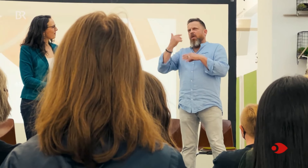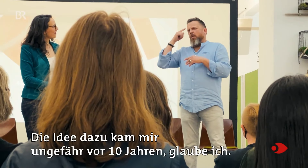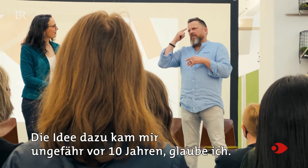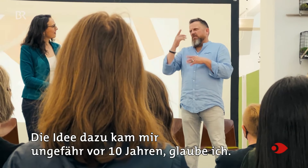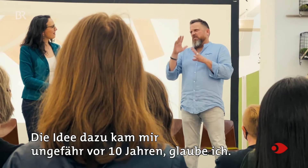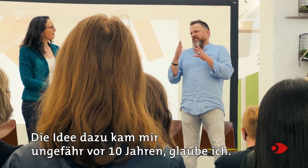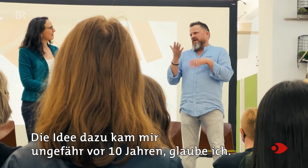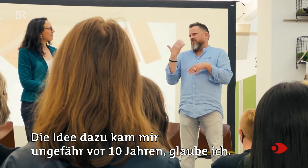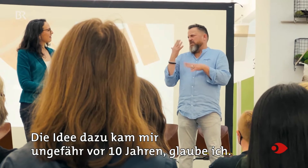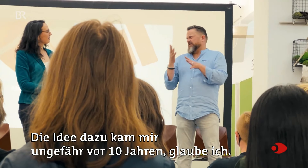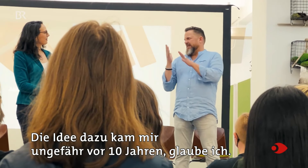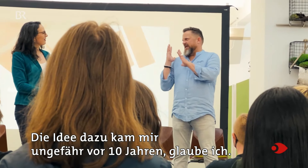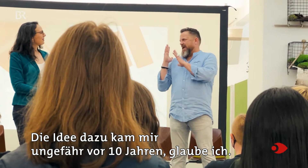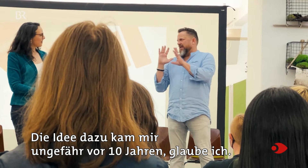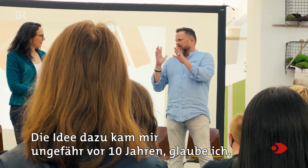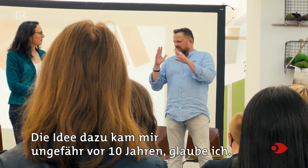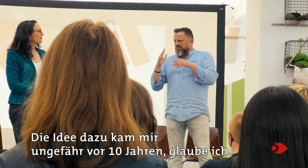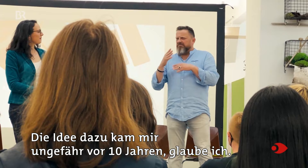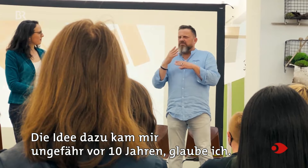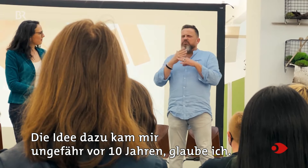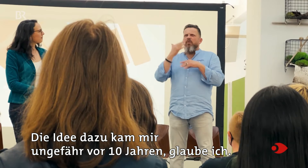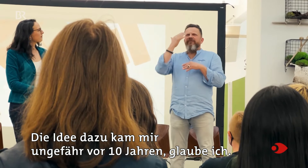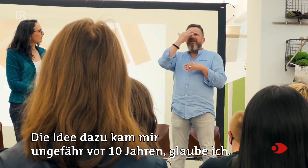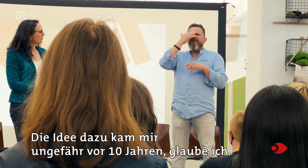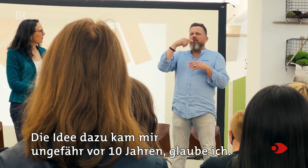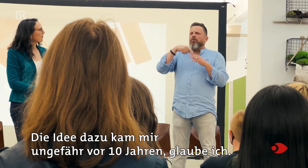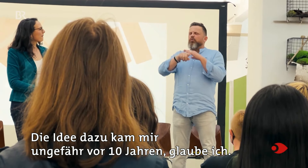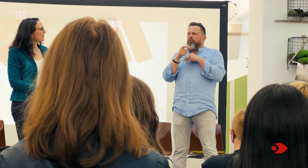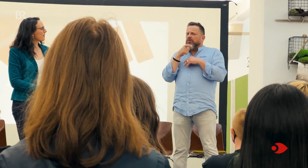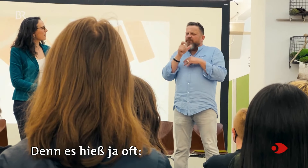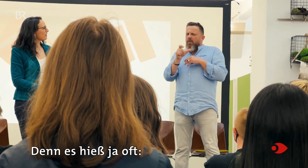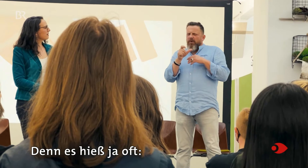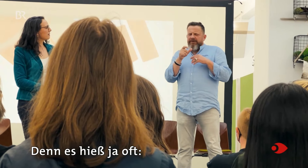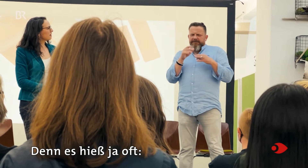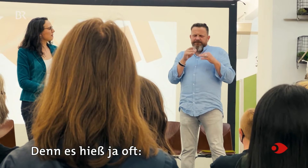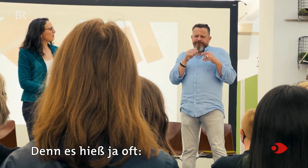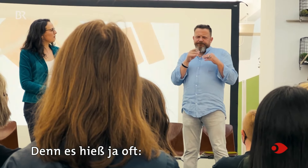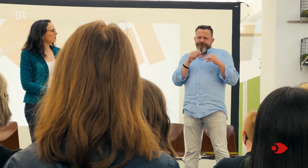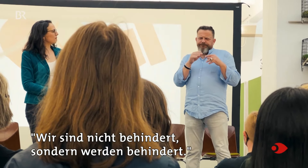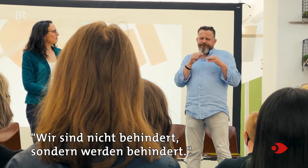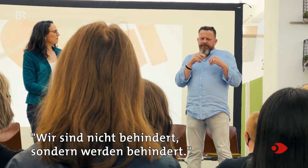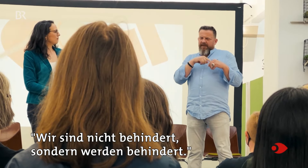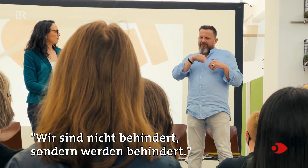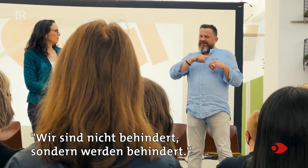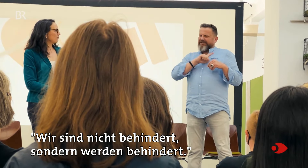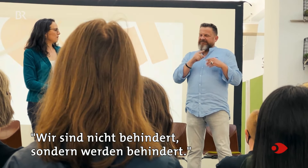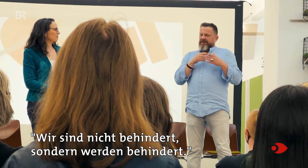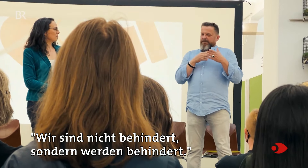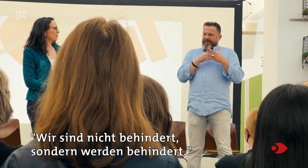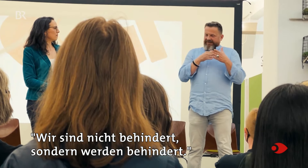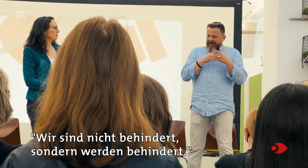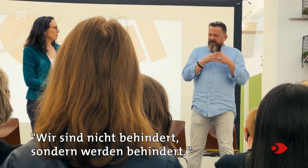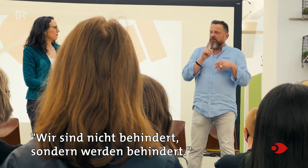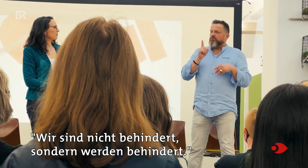Die Idee dazu kam mir ungefähr vor 10 Jahren, glaube ich. Denn es hieß ja oft, wir sind nicht behindert, sondern werden